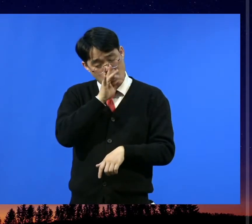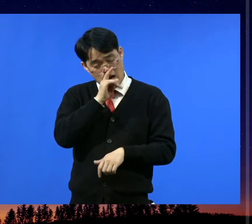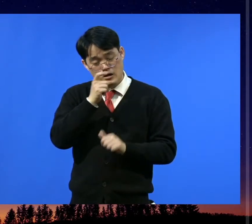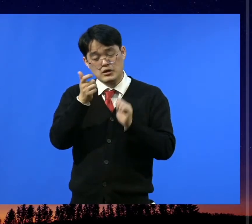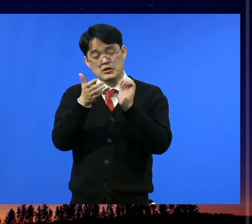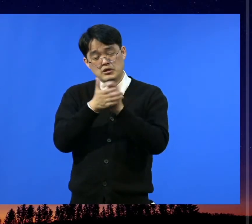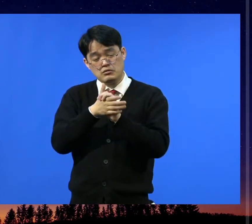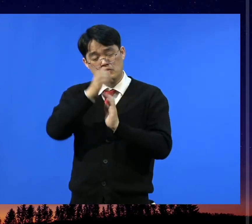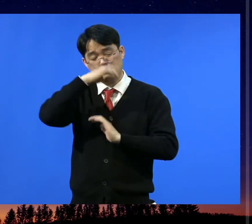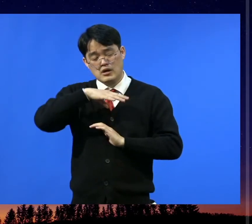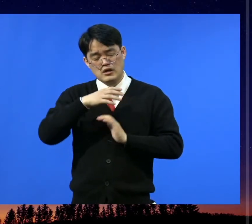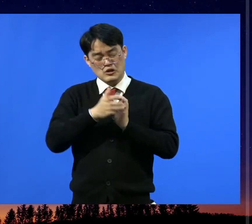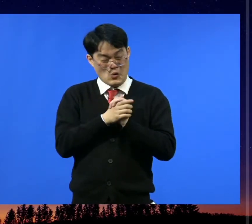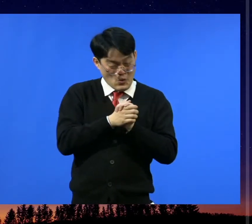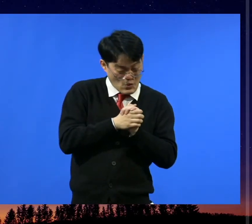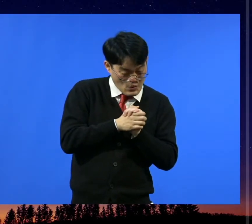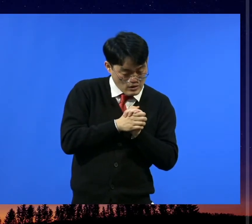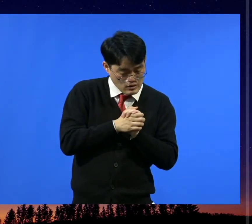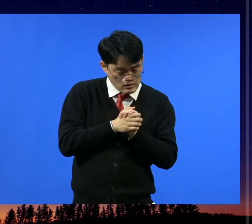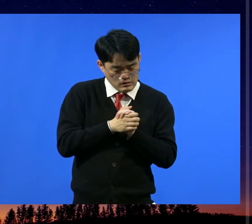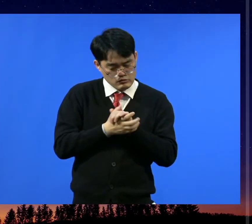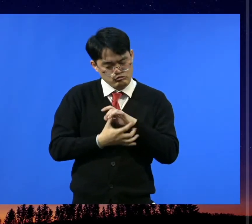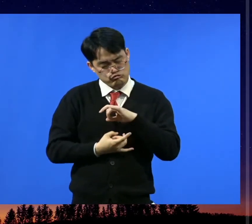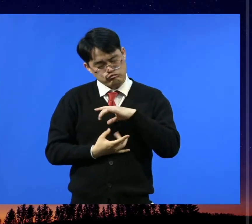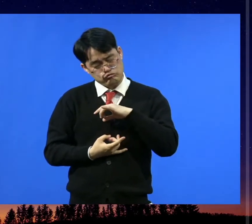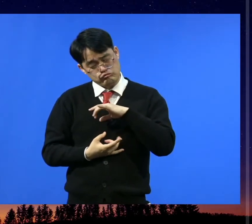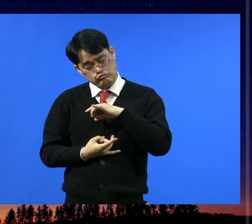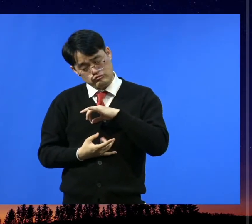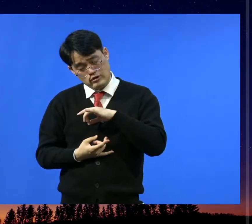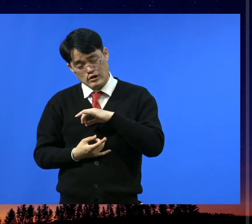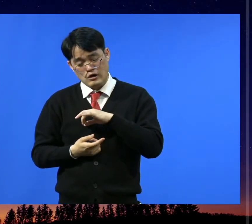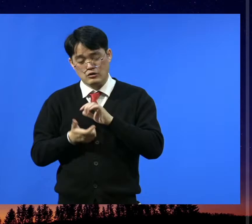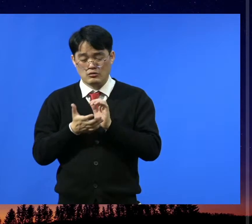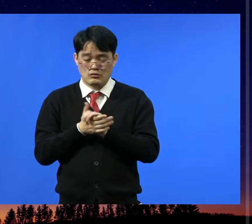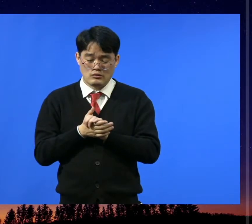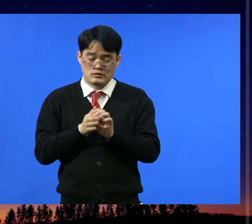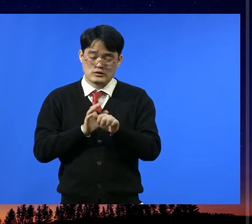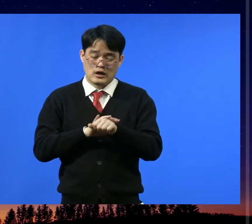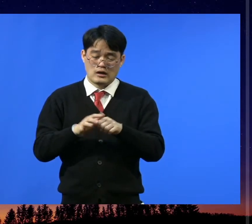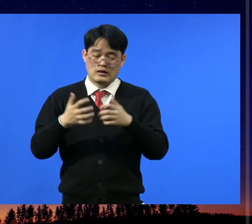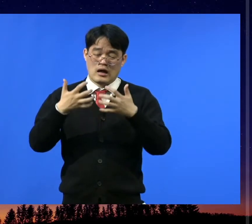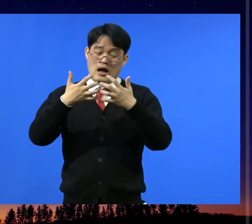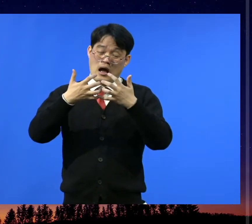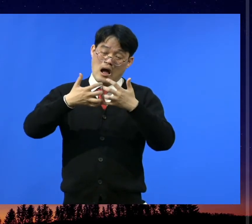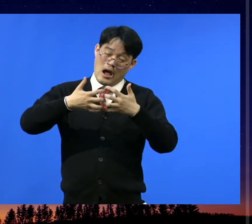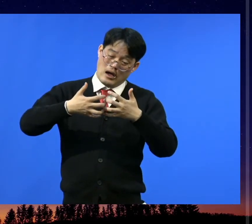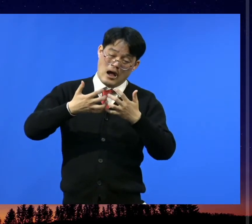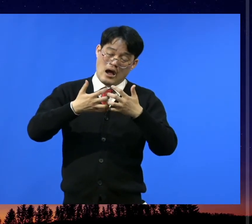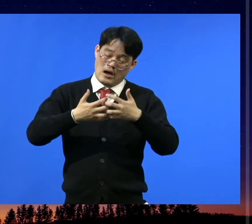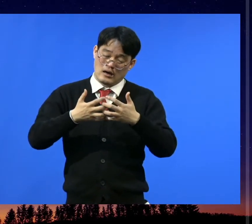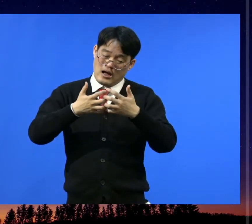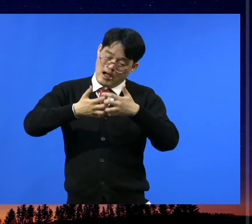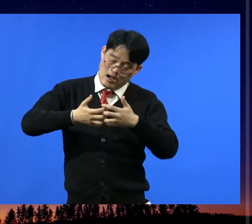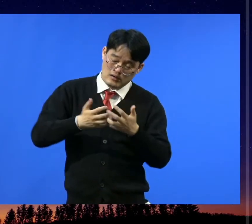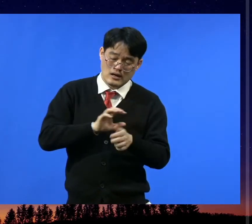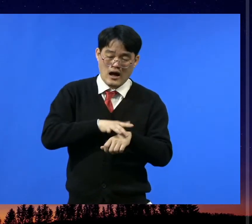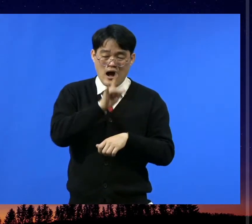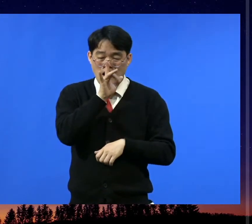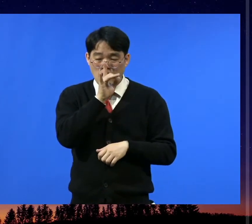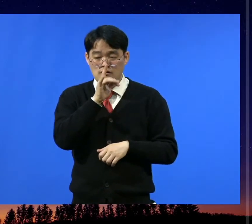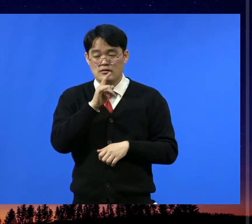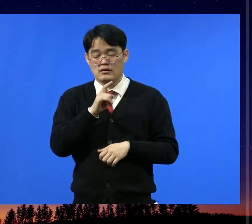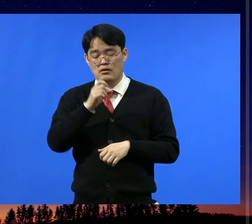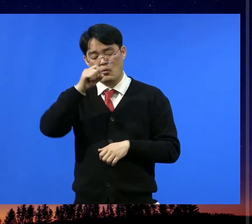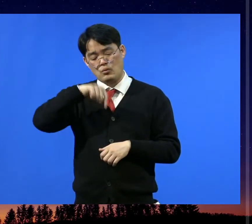맴돌아. 그냥 흙바퀴 도는 것처럼 열심히는 하는데 기도가 한계가 있어. 혼자 열심히